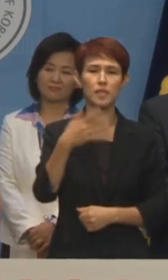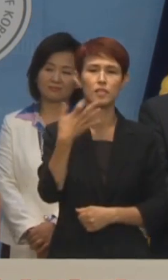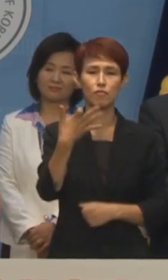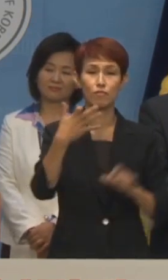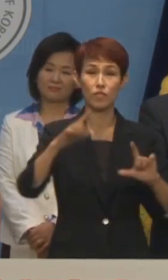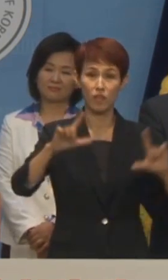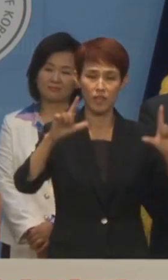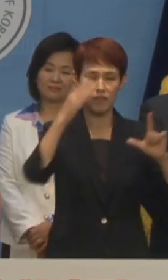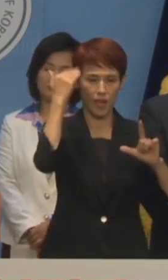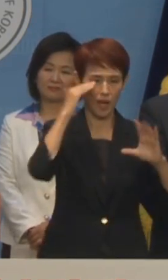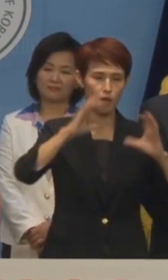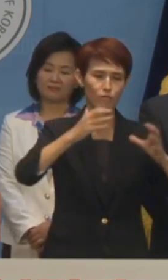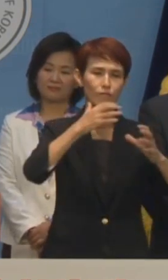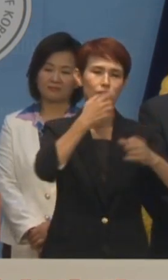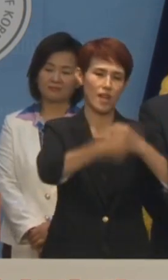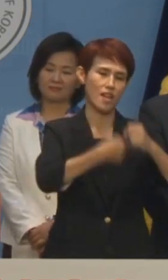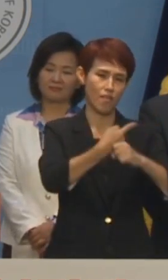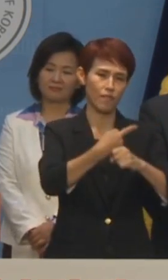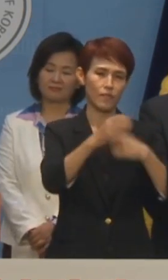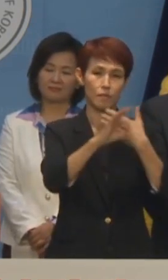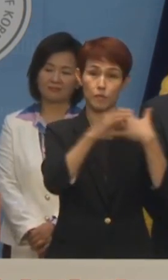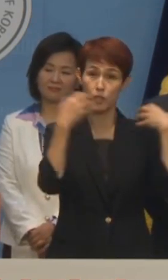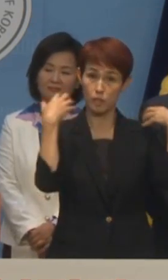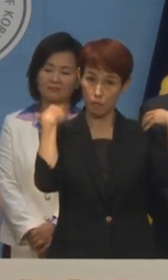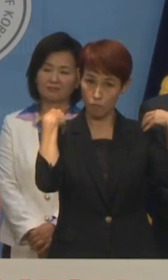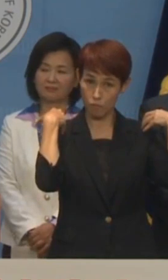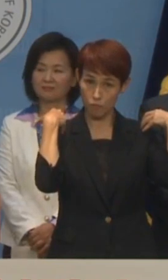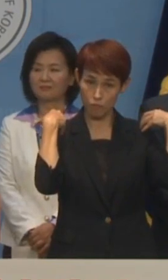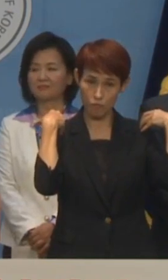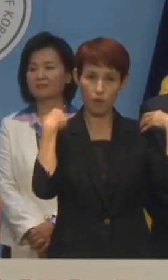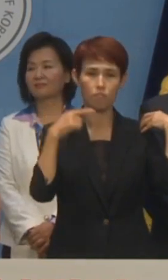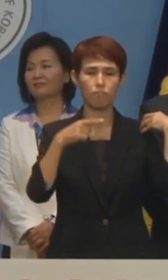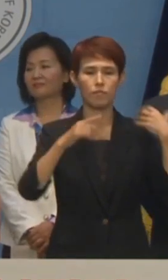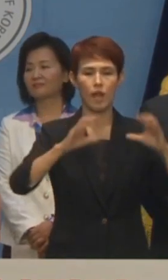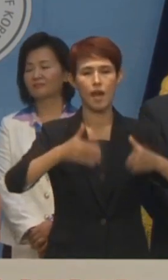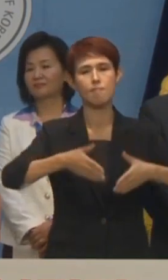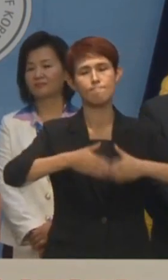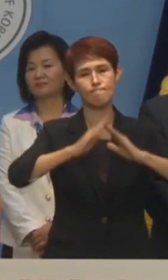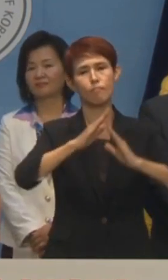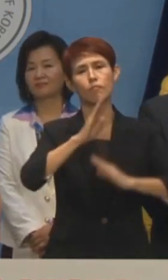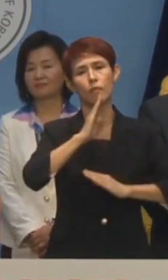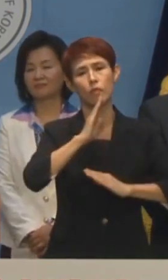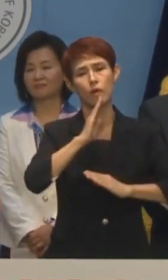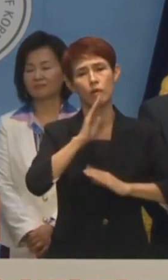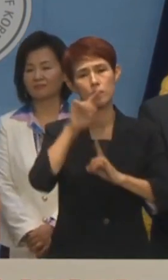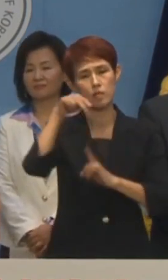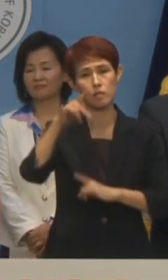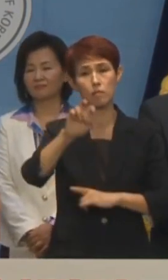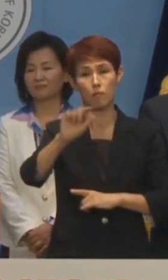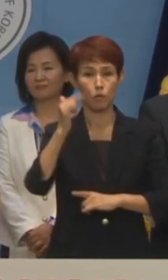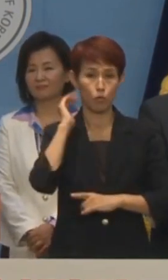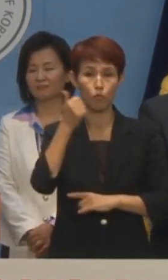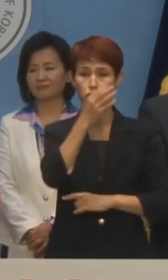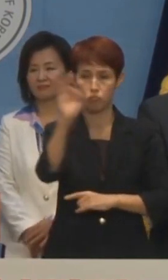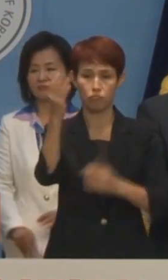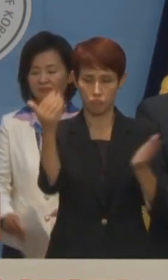1년, 즉 대한민국 임시정부가 건국이라는 점을 분명하게 한 바가